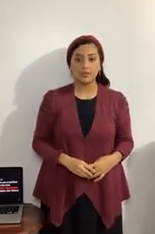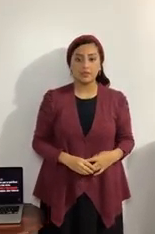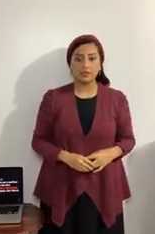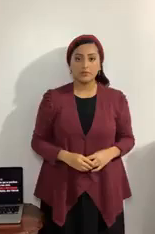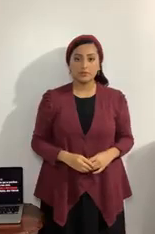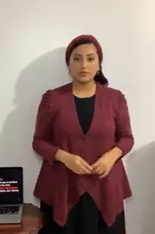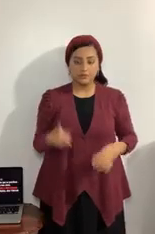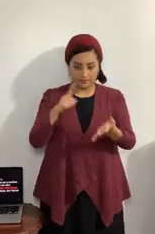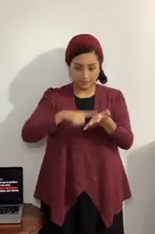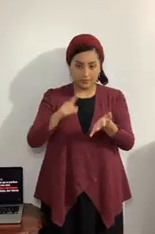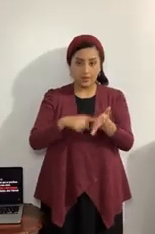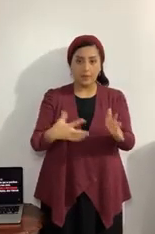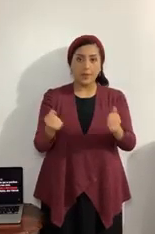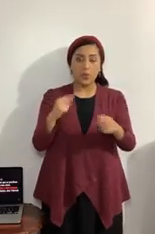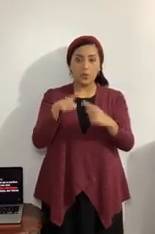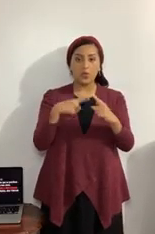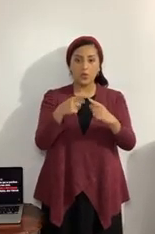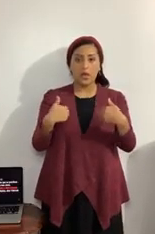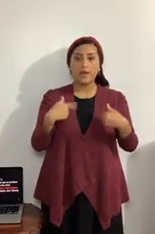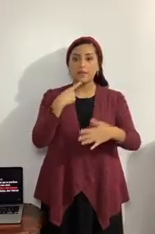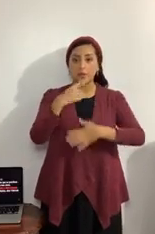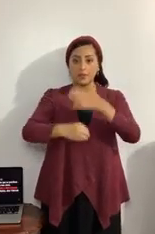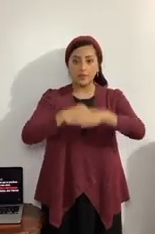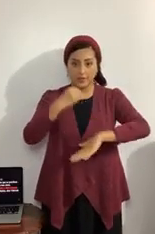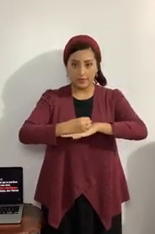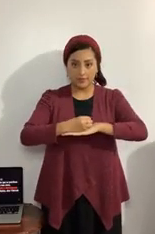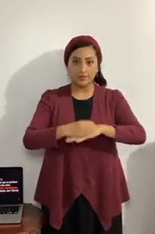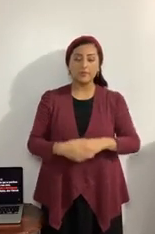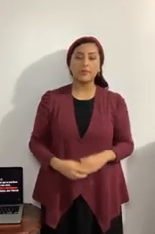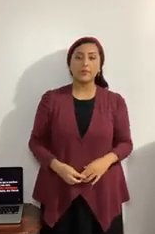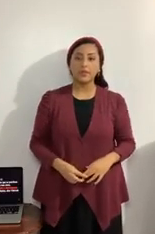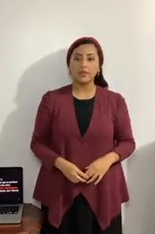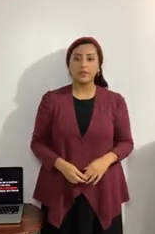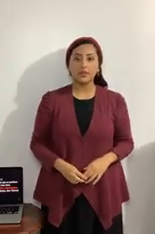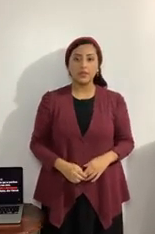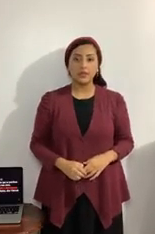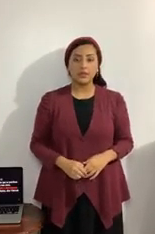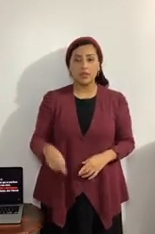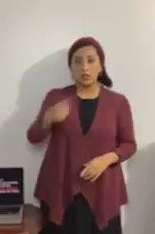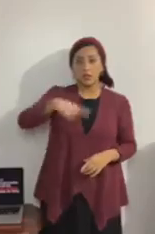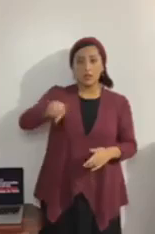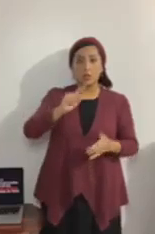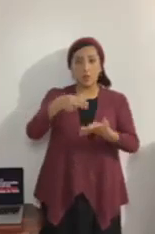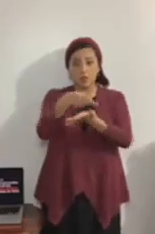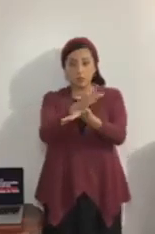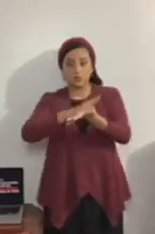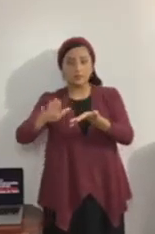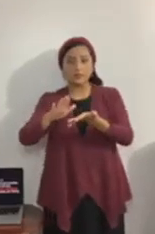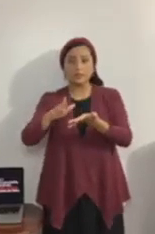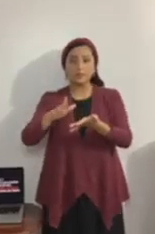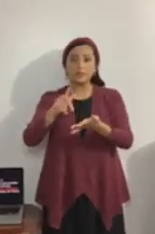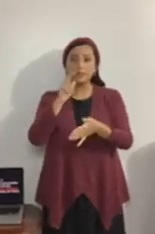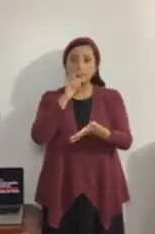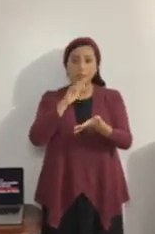Vamos rápidamente para allá. Cuando lo tengan me dicen un amén. Los que se santifican y los que se purifican en los